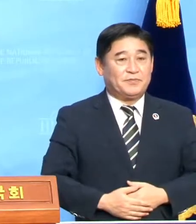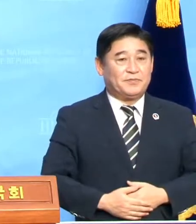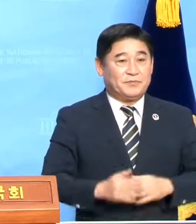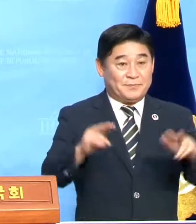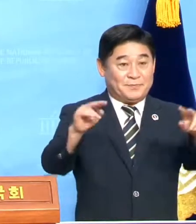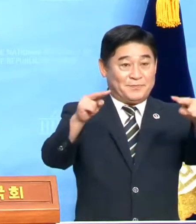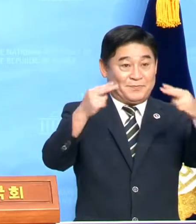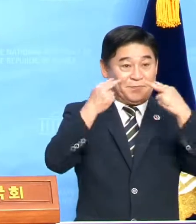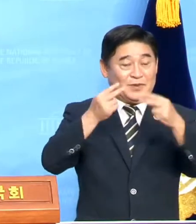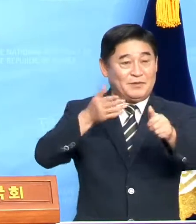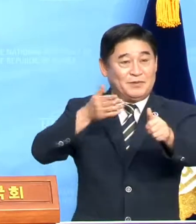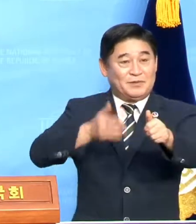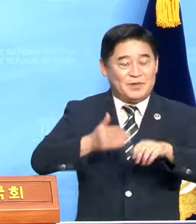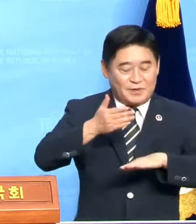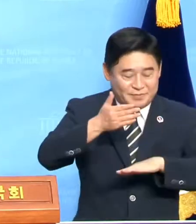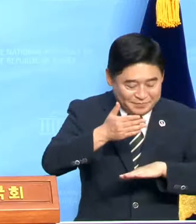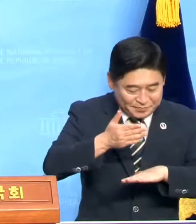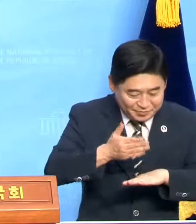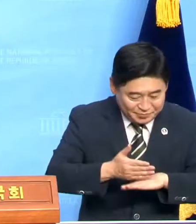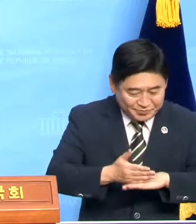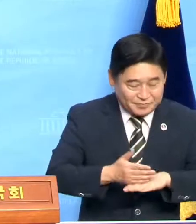지켜봐 주십시오 감사합니다